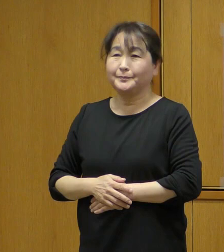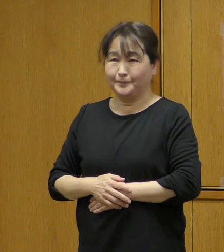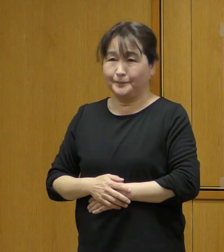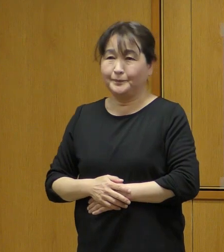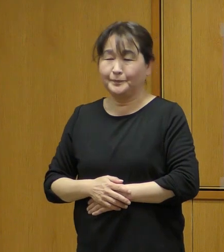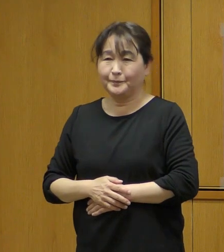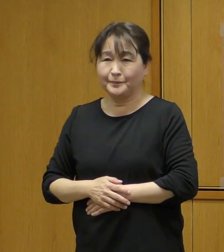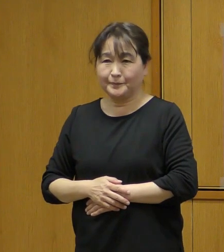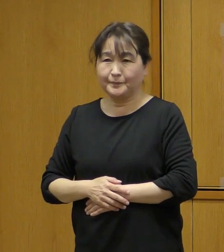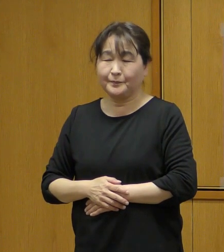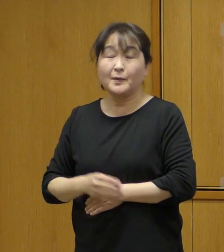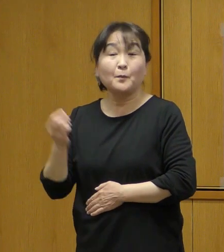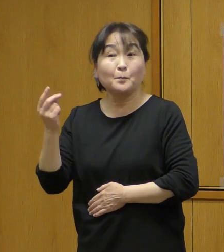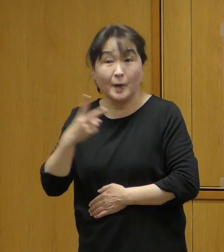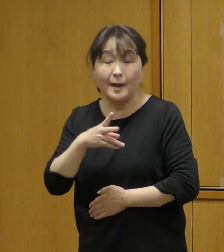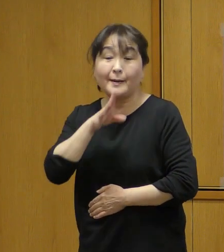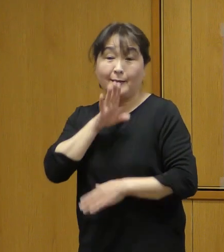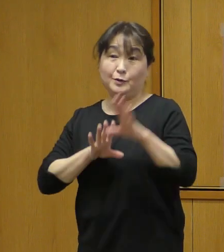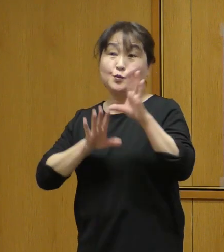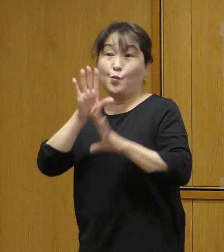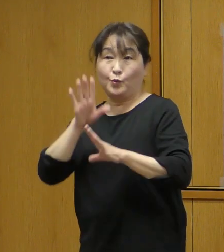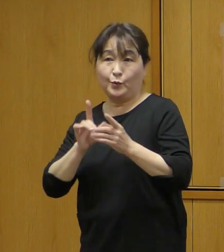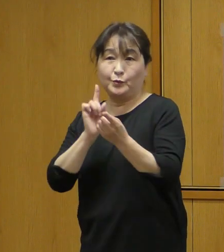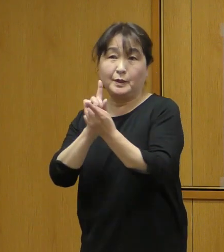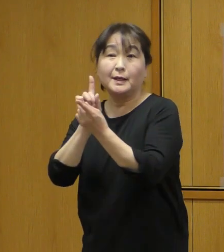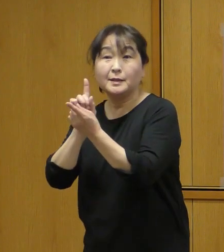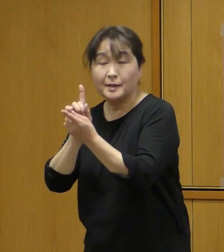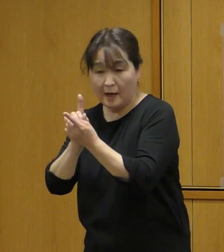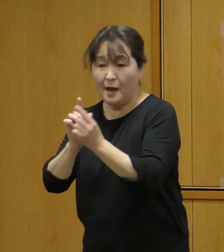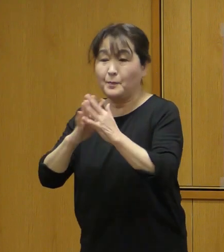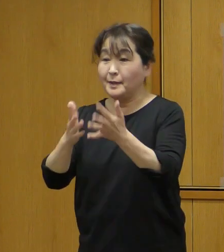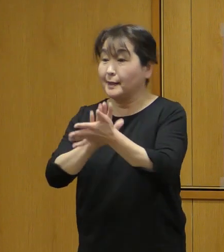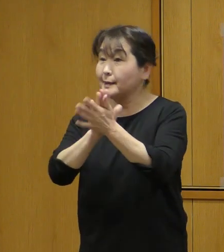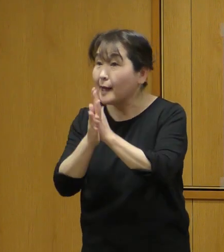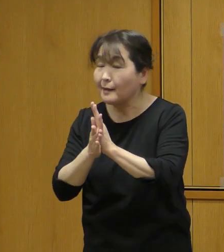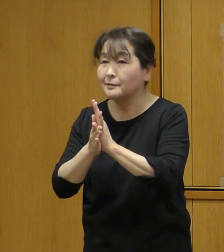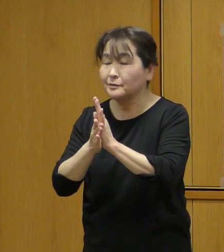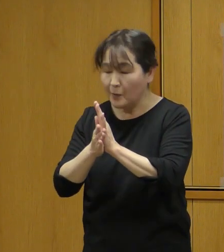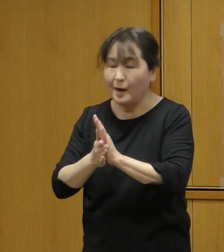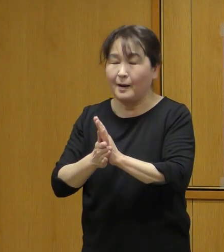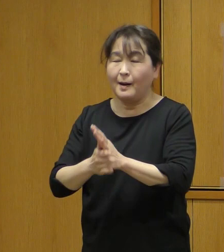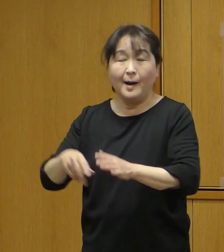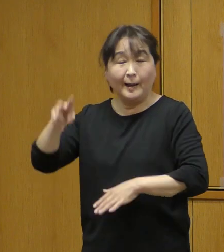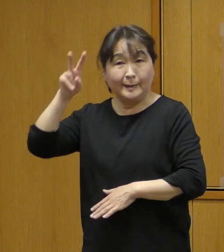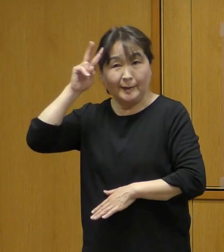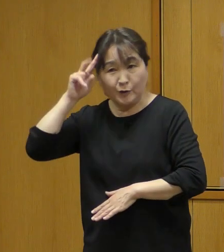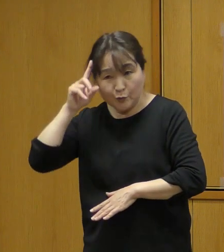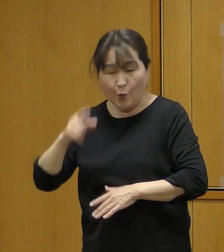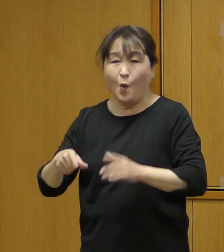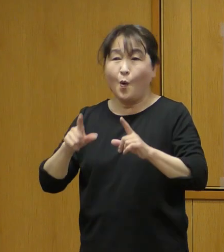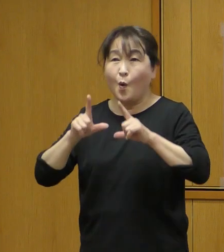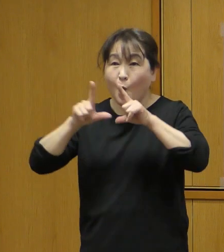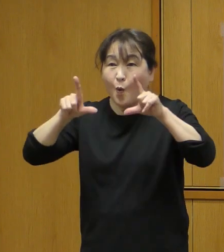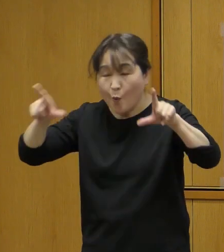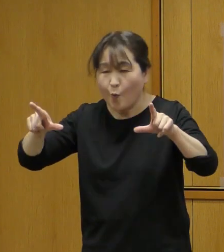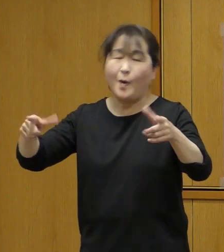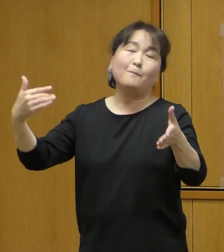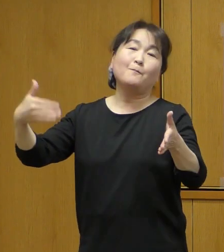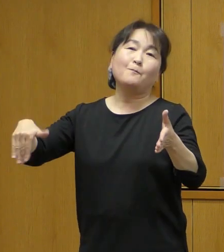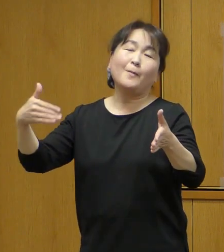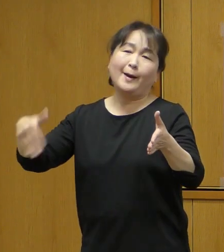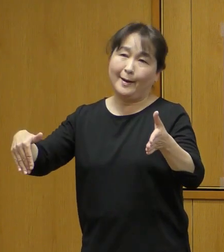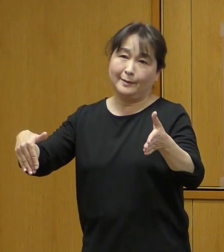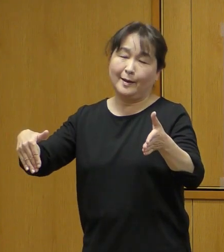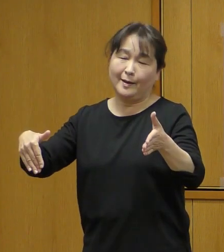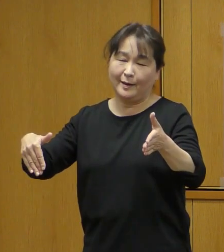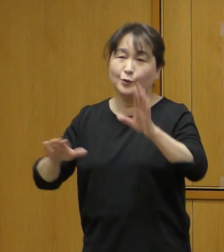。また現時点において宮崎県は緊急事態宣言の対象となっており